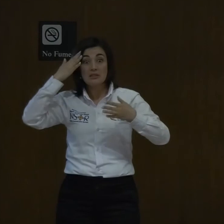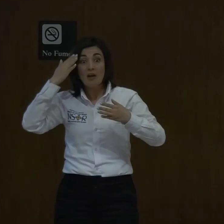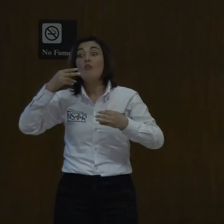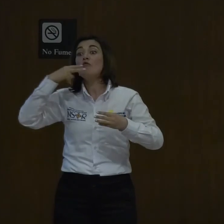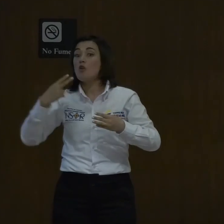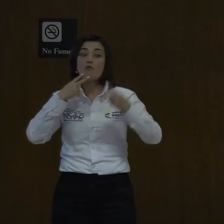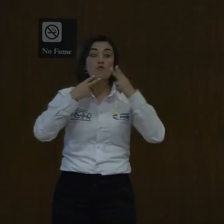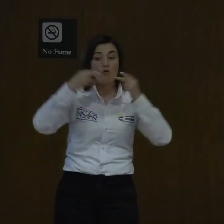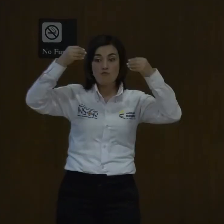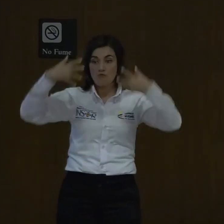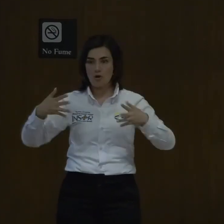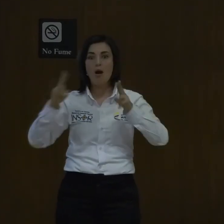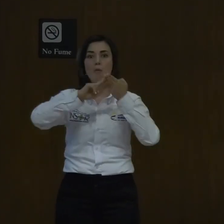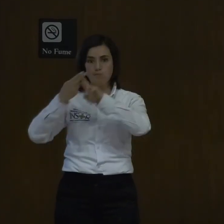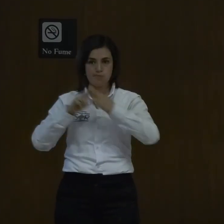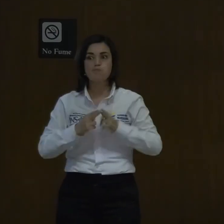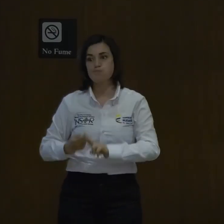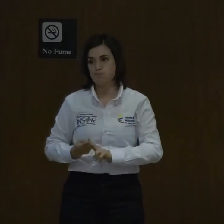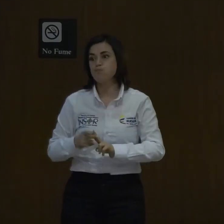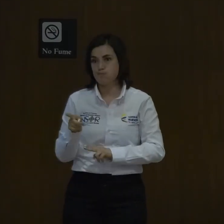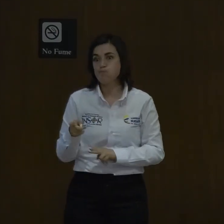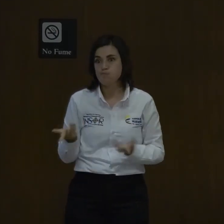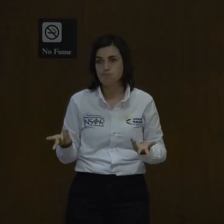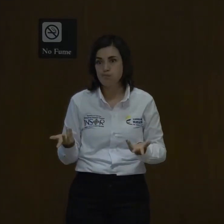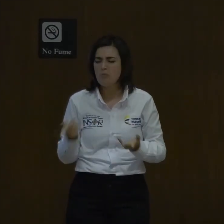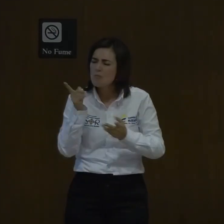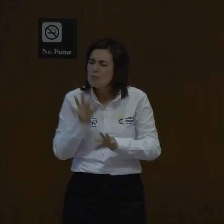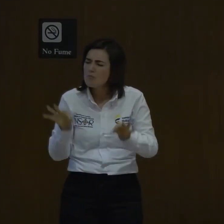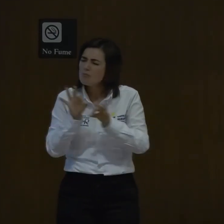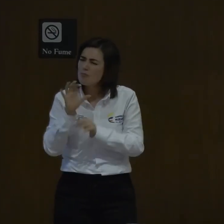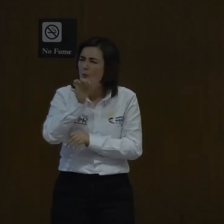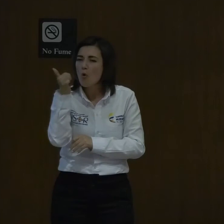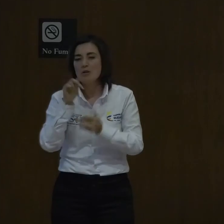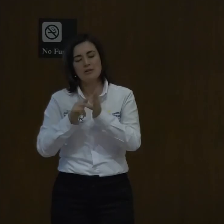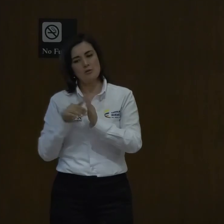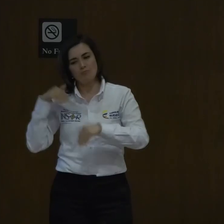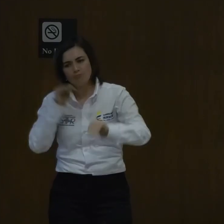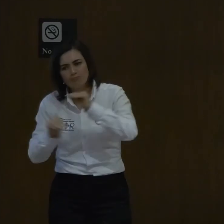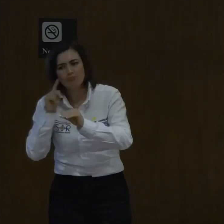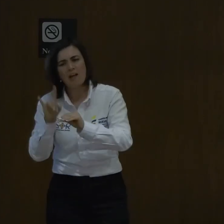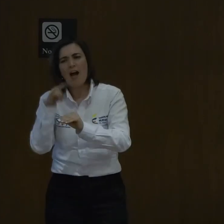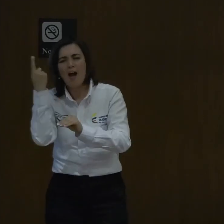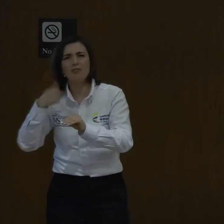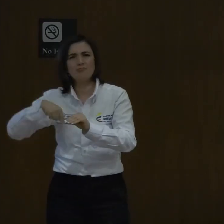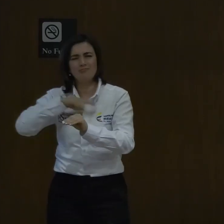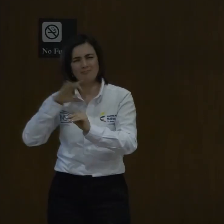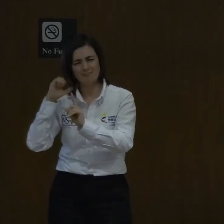está relacionado. Y por supuesto pueden tener también aplicaciones a la hora de desarrollar